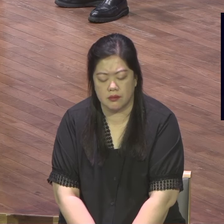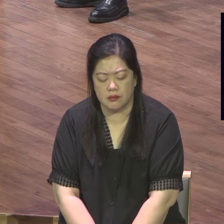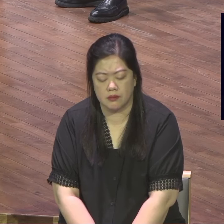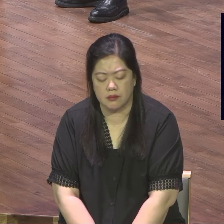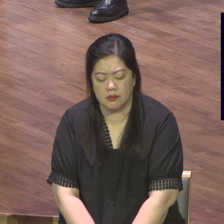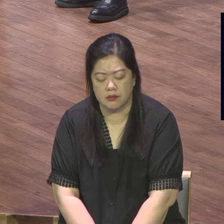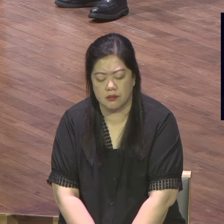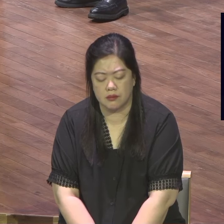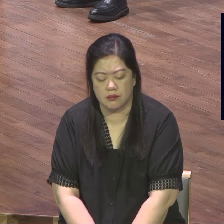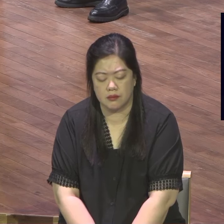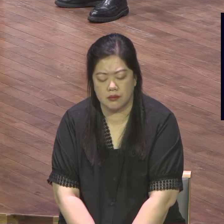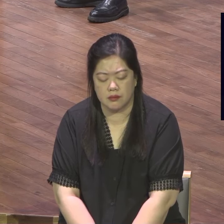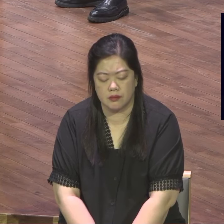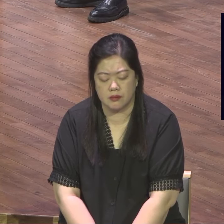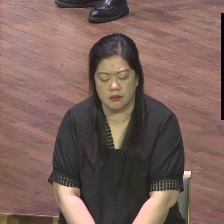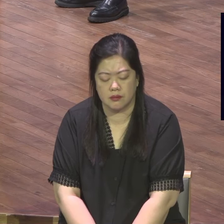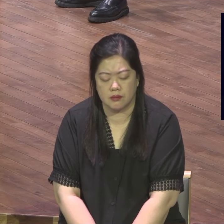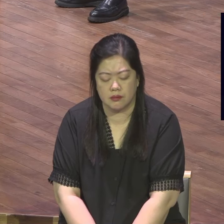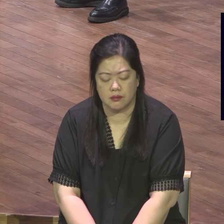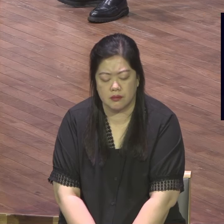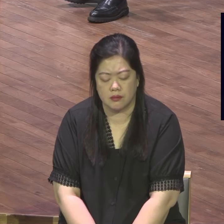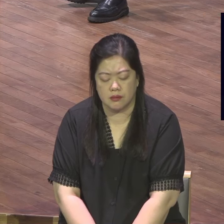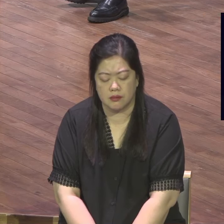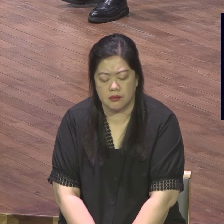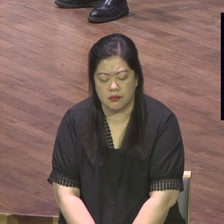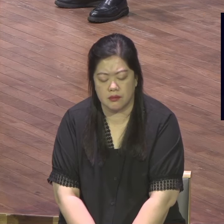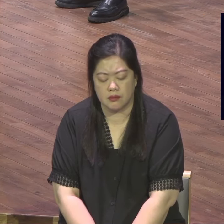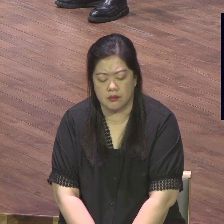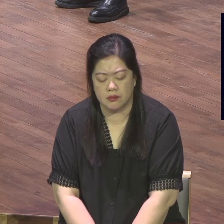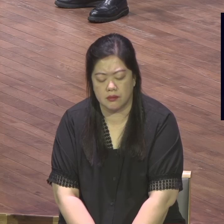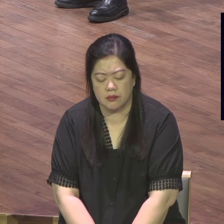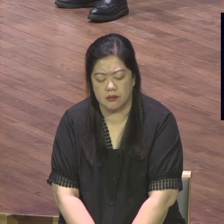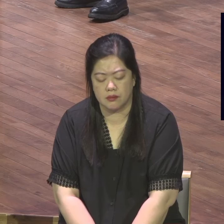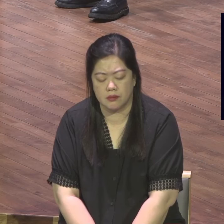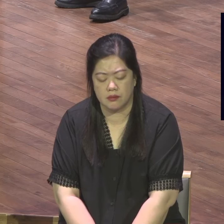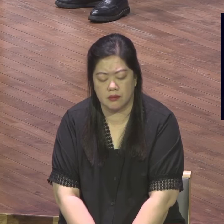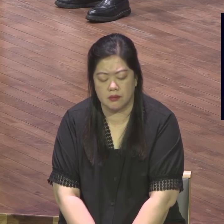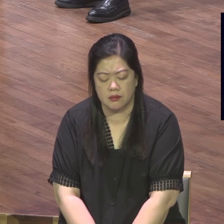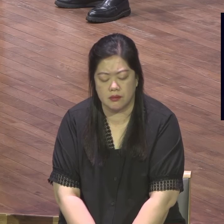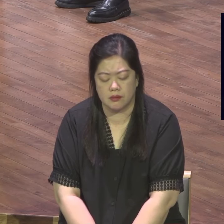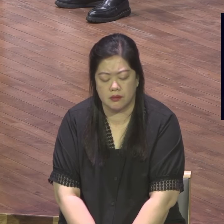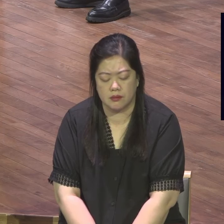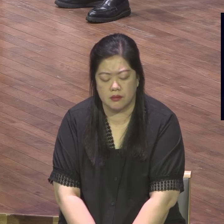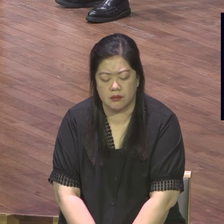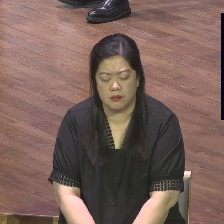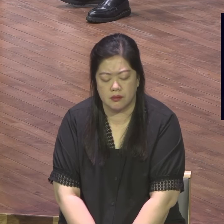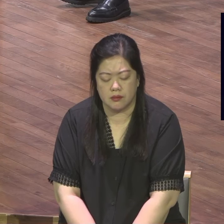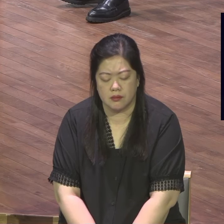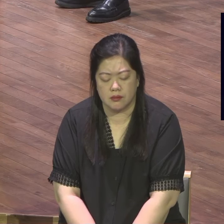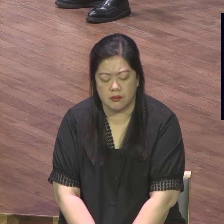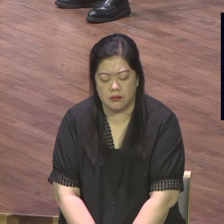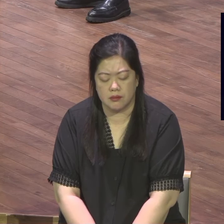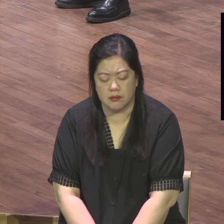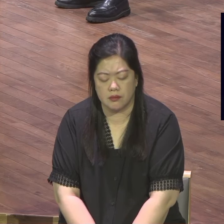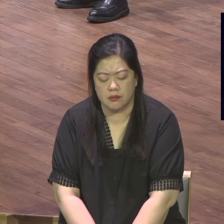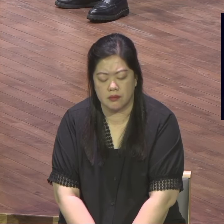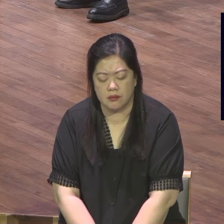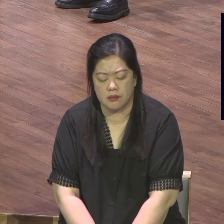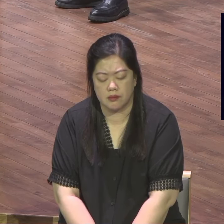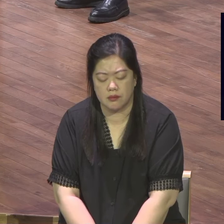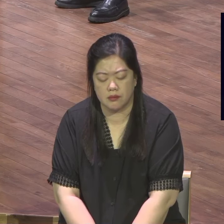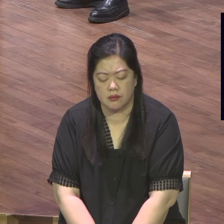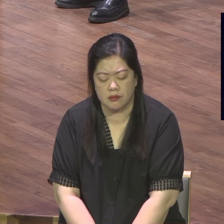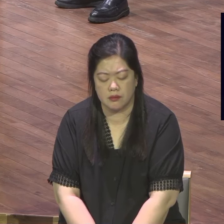행동하는 기쁨을 얻게 하시라는 말씀처럼 하나님의 구역성을 통해서 정말 우리 귀한 모든 성전실의 가정과 가문